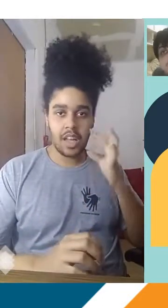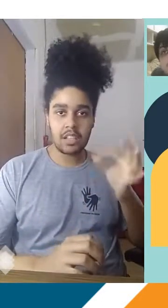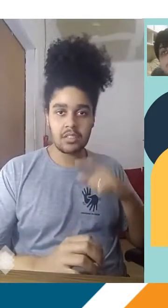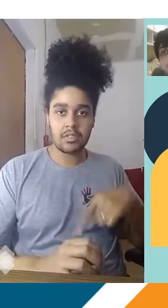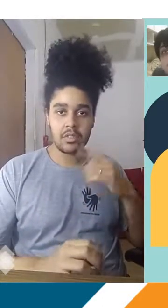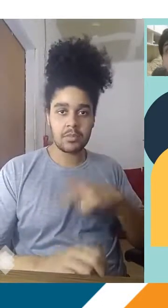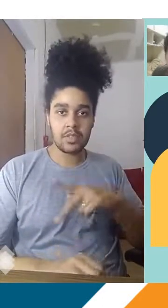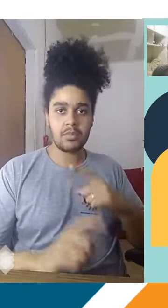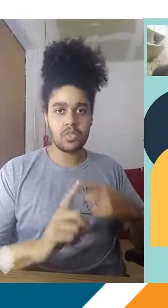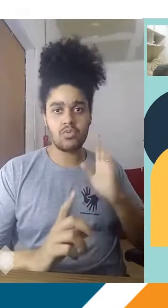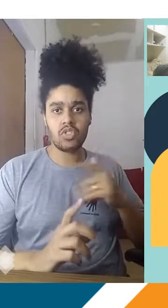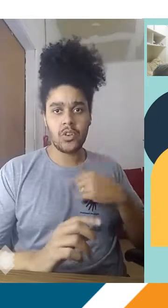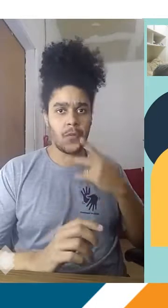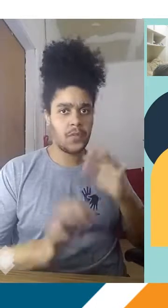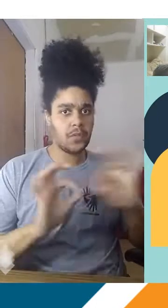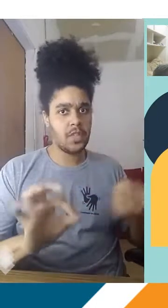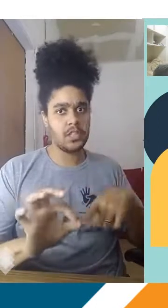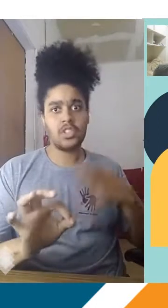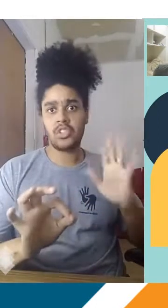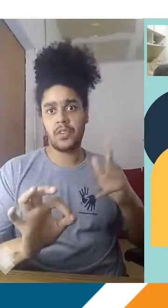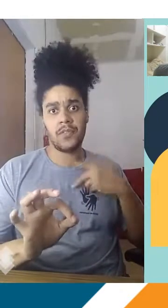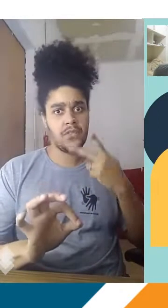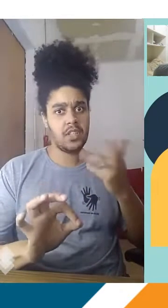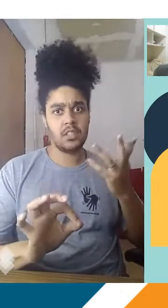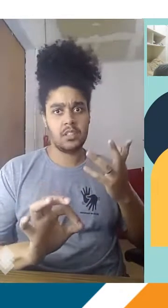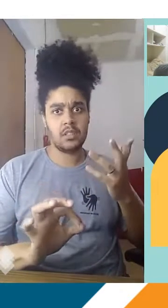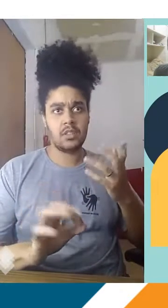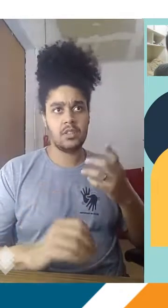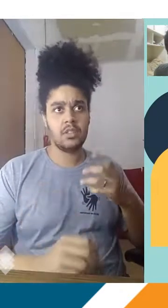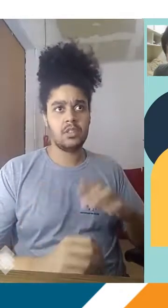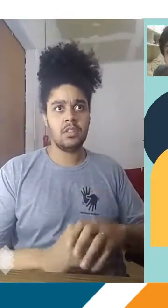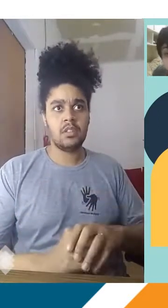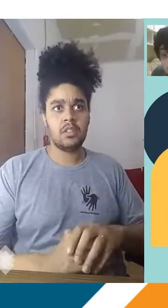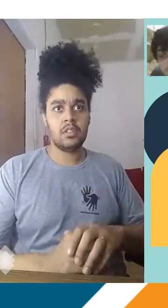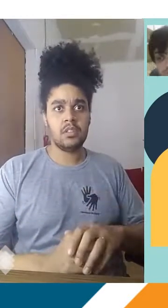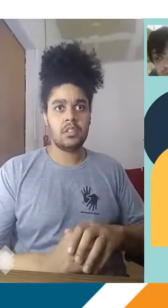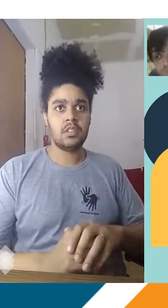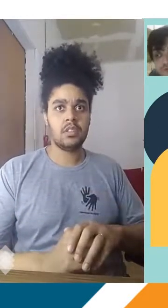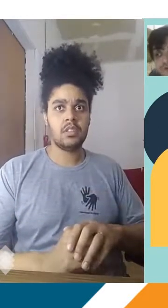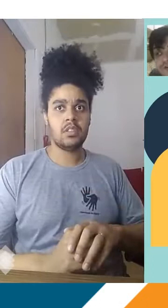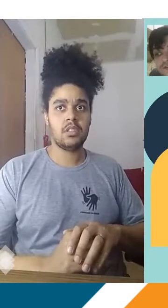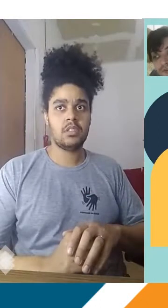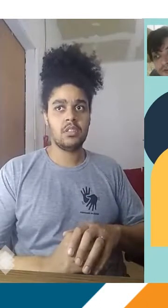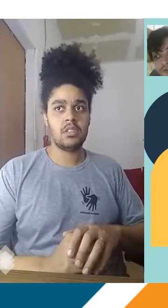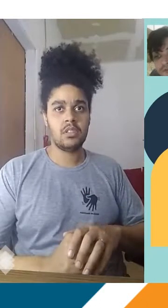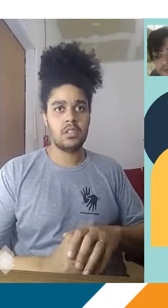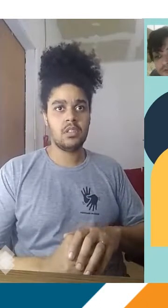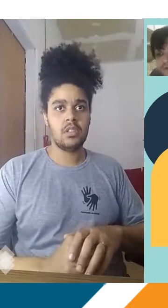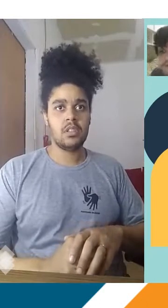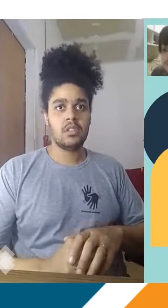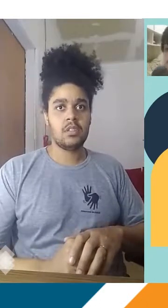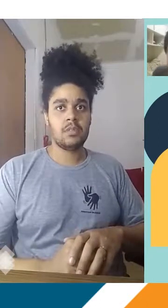recebe a devida atenção no país, já que eu declarei essa frase. E o que vai ser dito aqui: contando com escolas sem